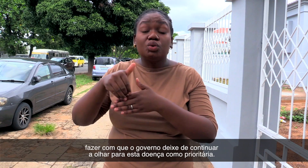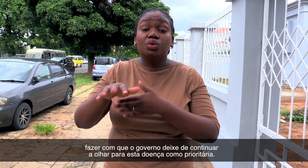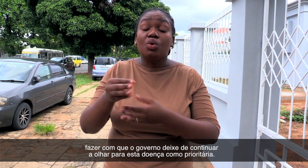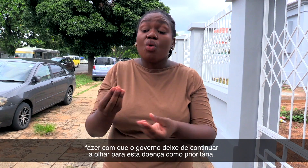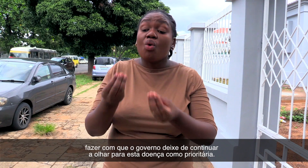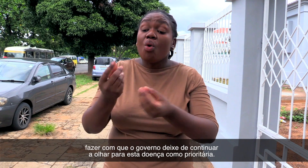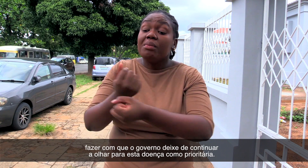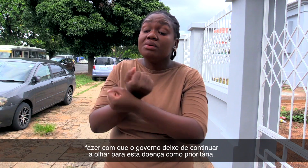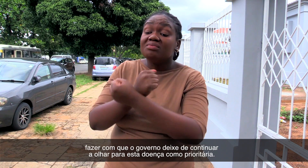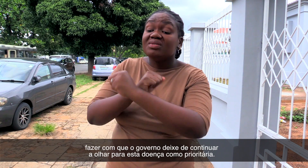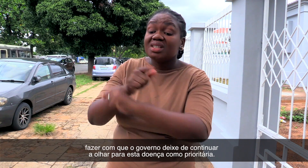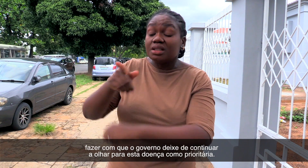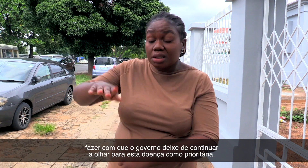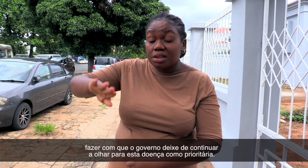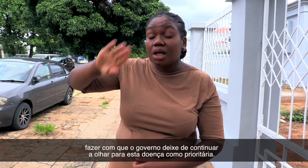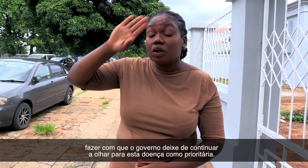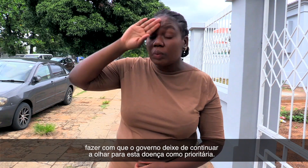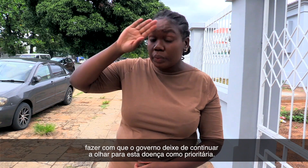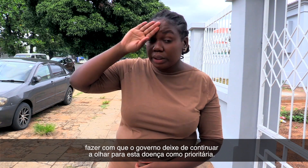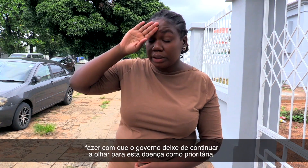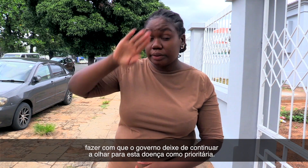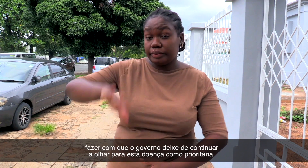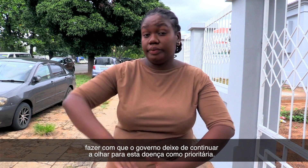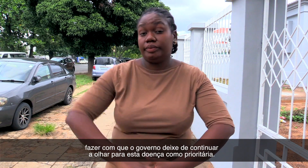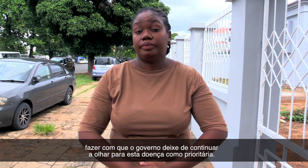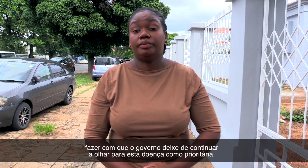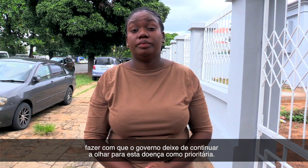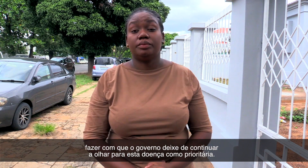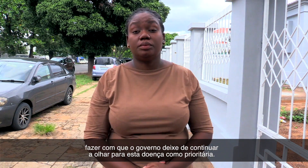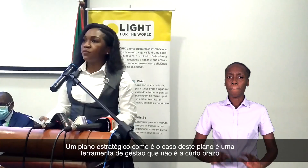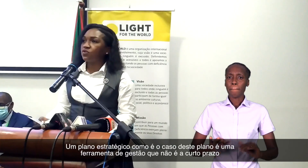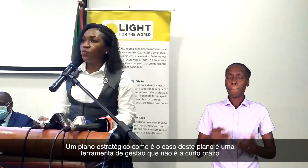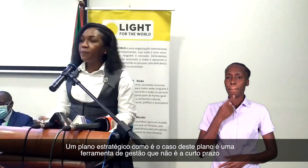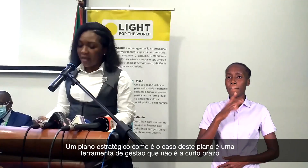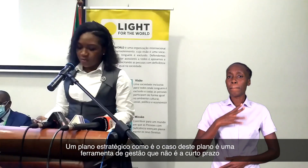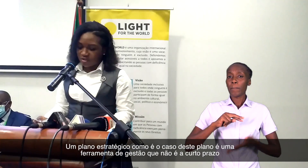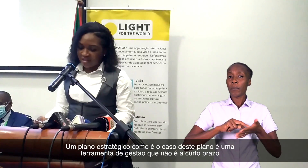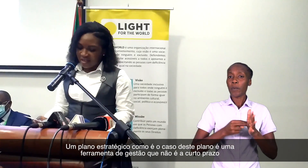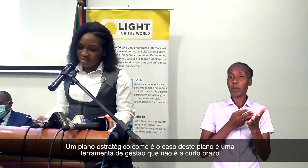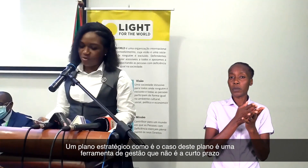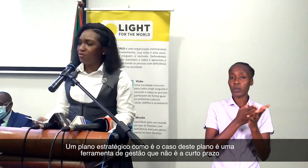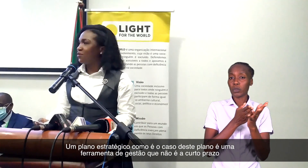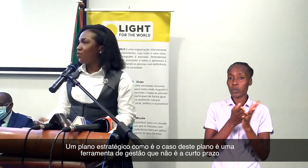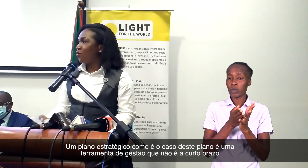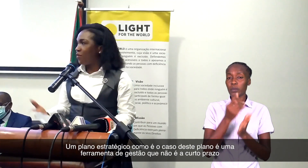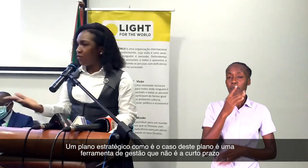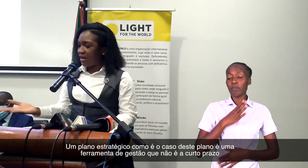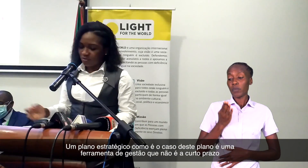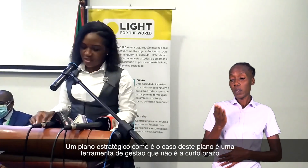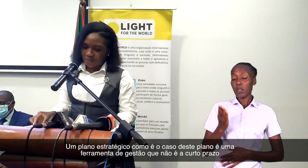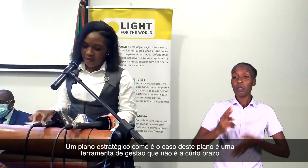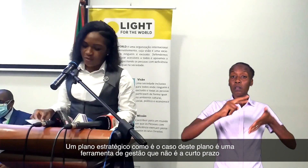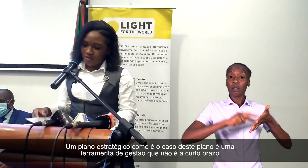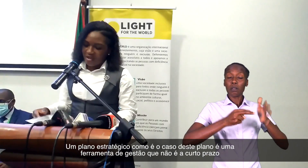governo deixe de continuar a olhar para esta doença como prioritária. Um plano estratégico, como é o